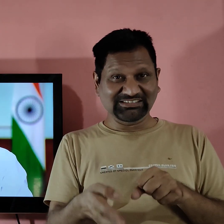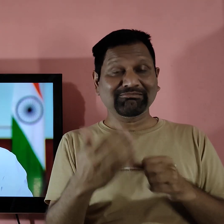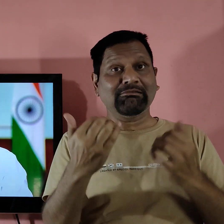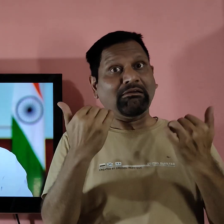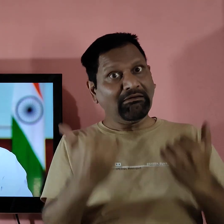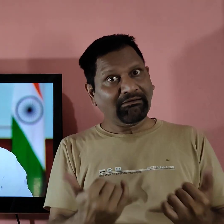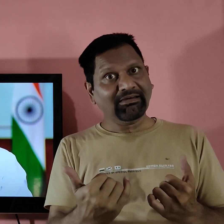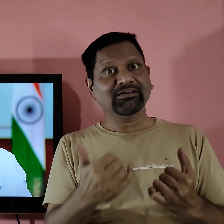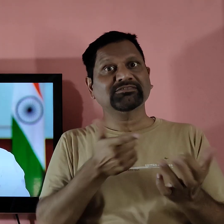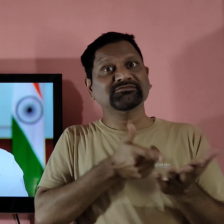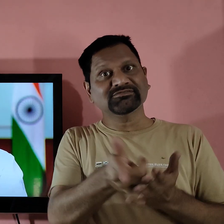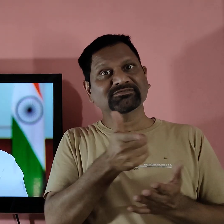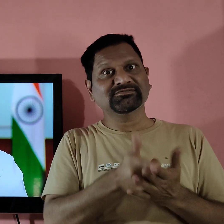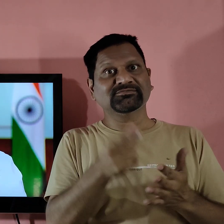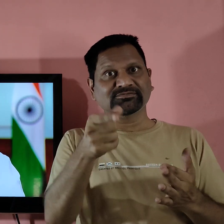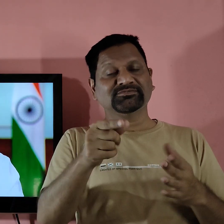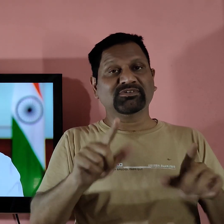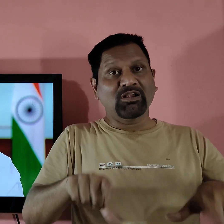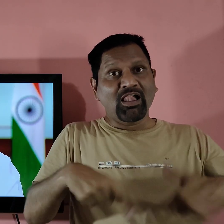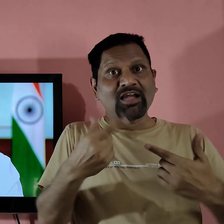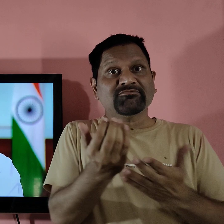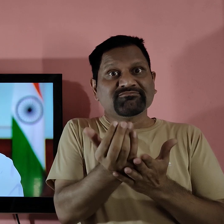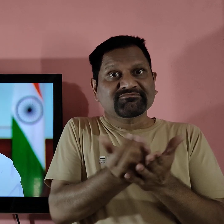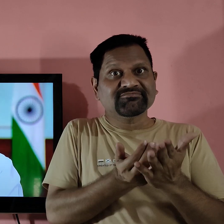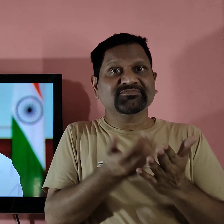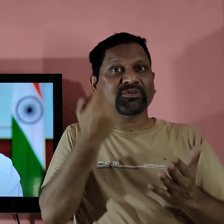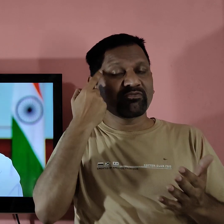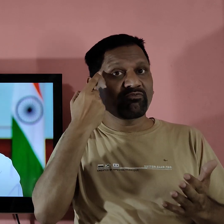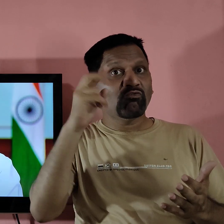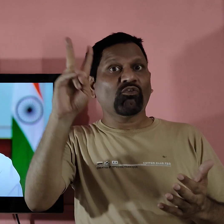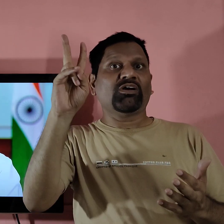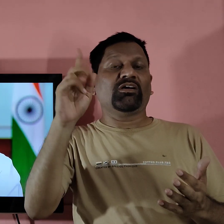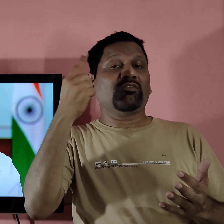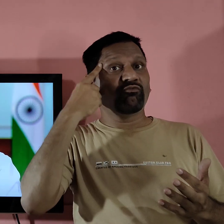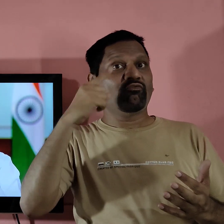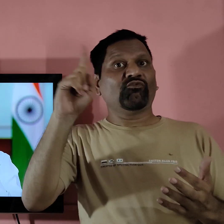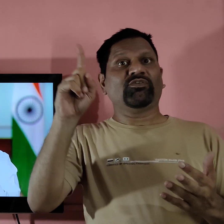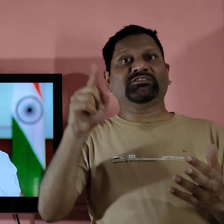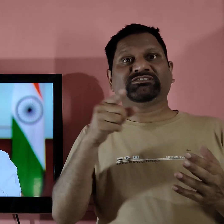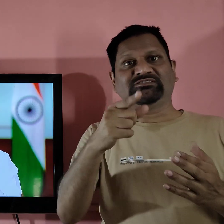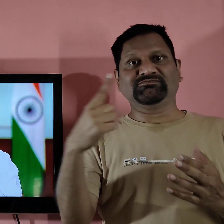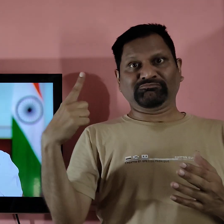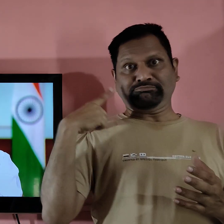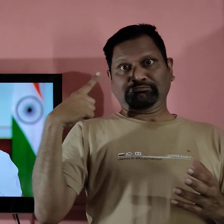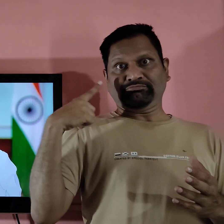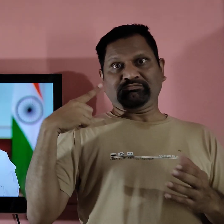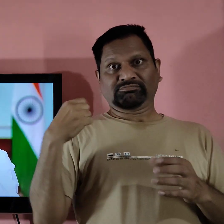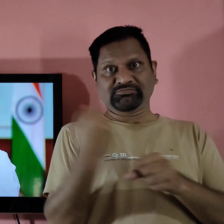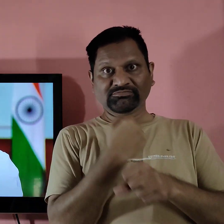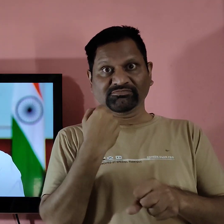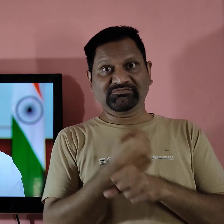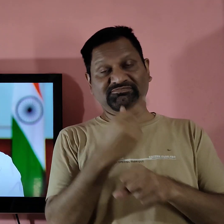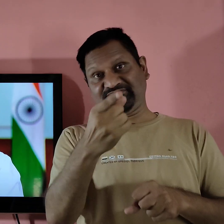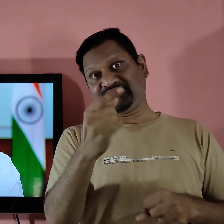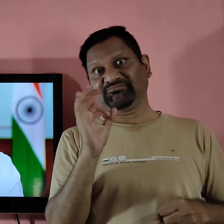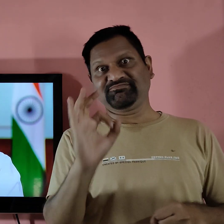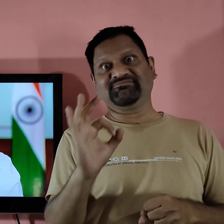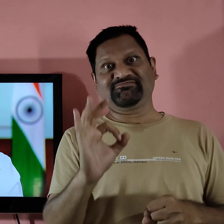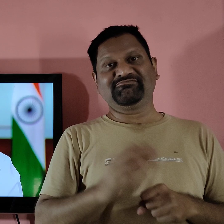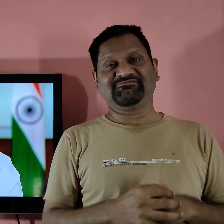में जीवन को सुरक्षित और आसान बनाने में नेतृत्व कर रहे हैं, जिम्मेवारी निभा रहे